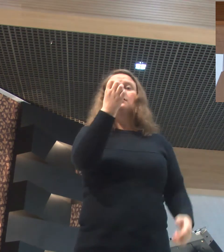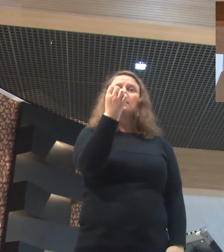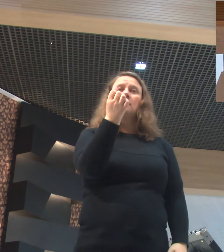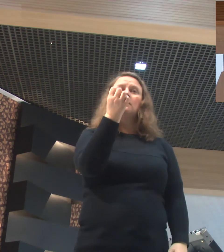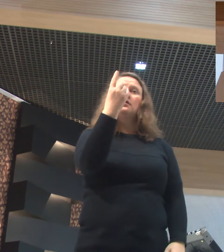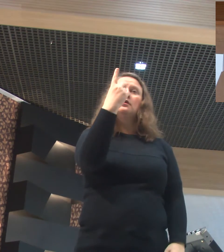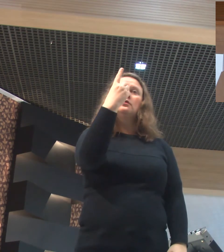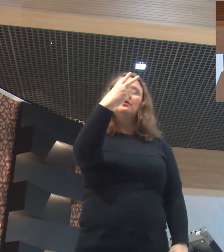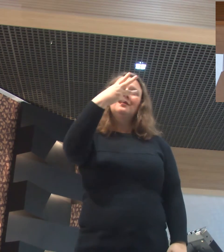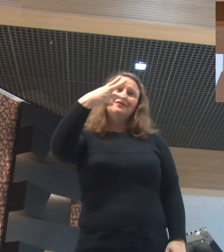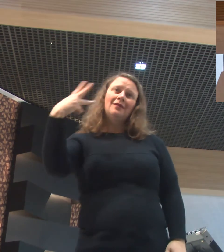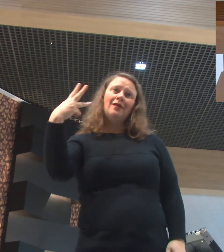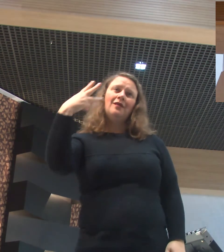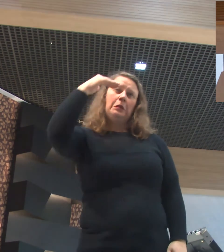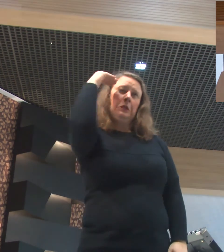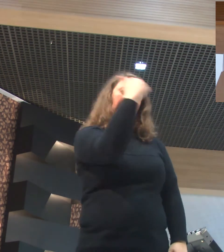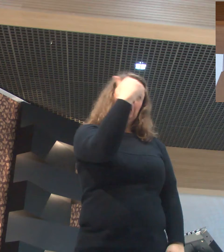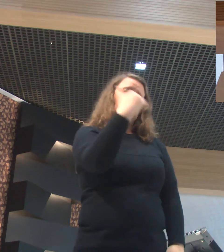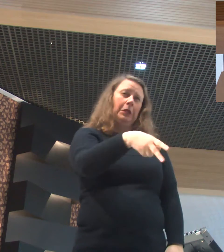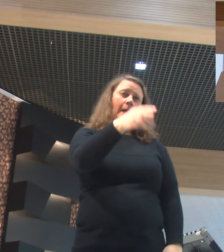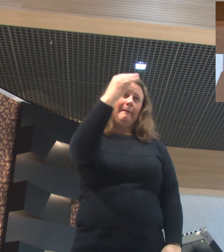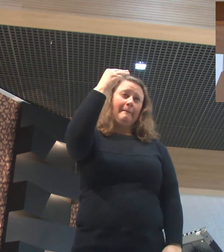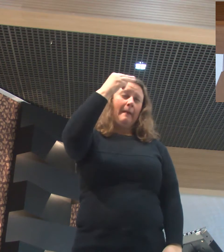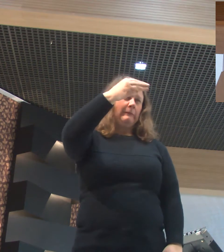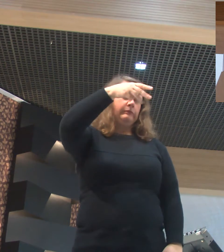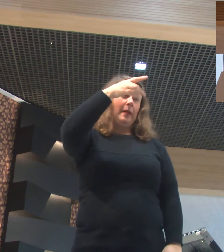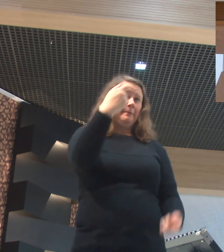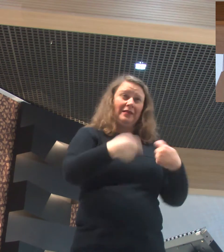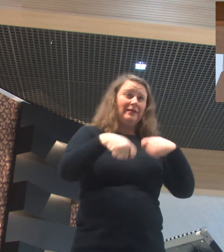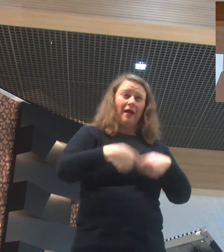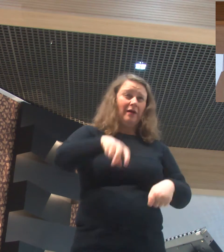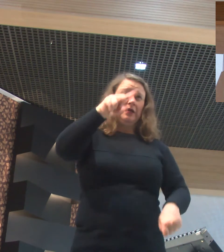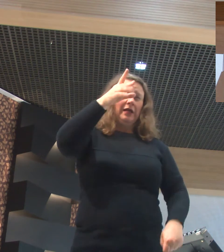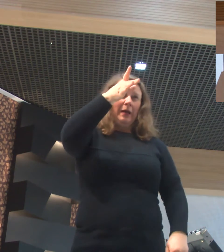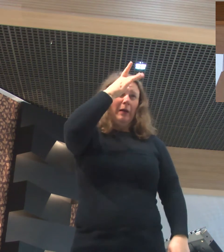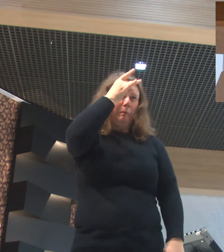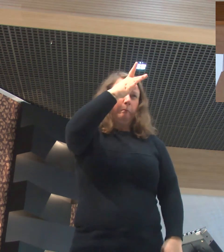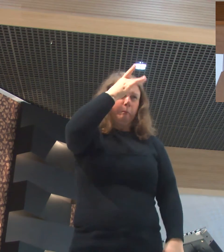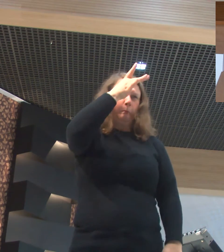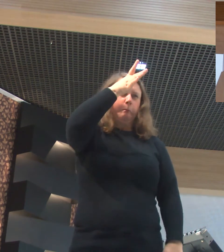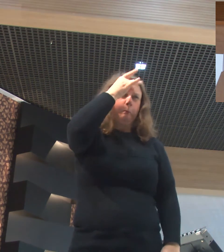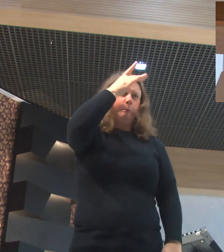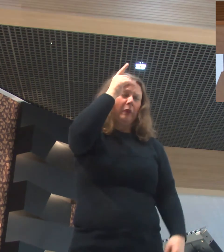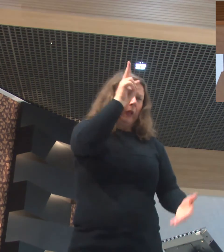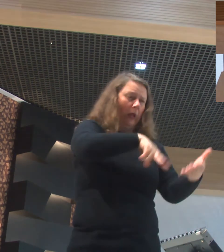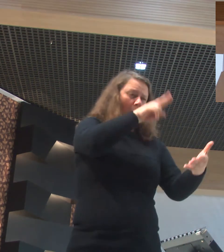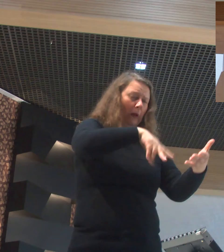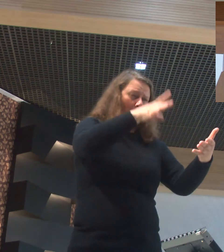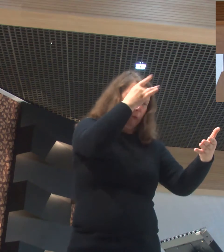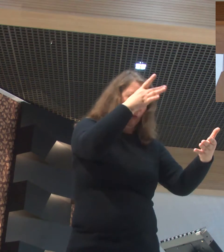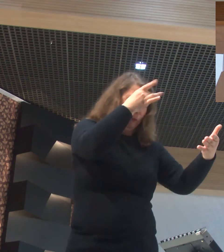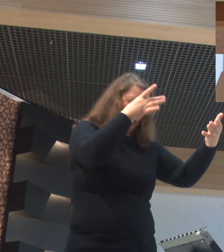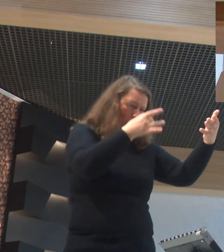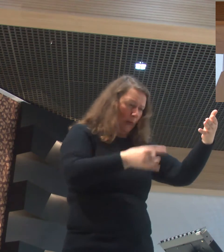613 preceitos que eles decoravam, memorizavam cada detalhe. Quantos nãos eles tinham em memória,